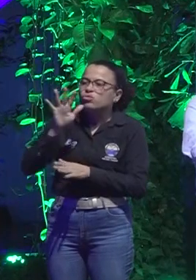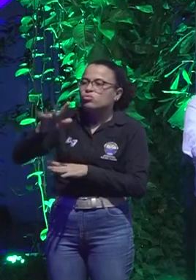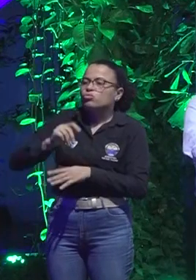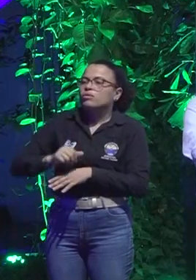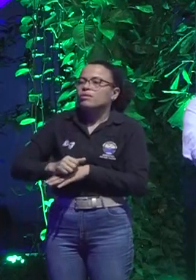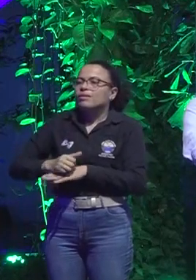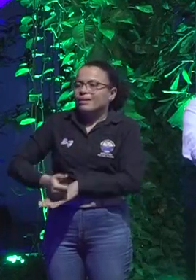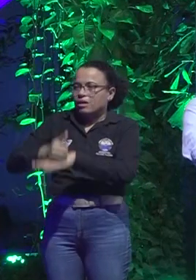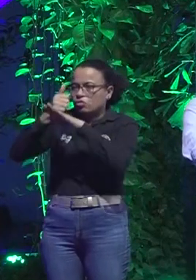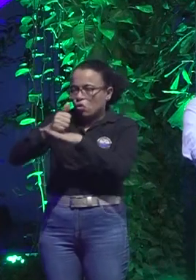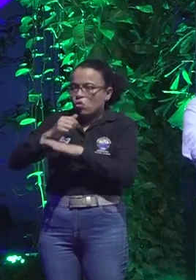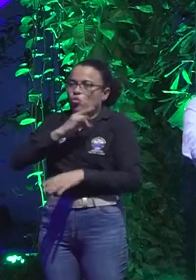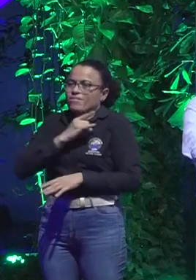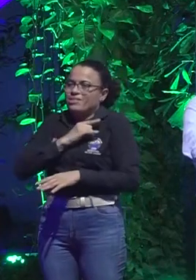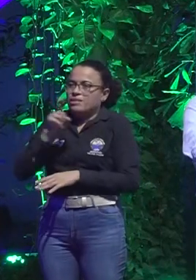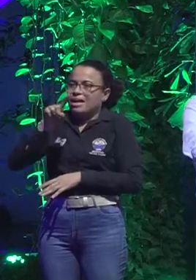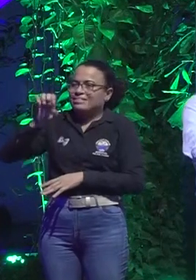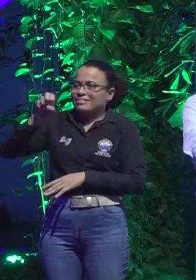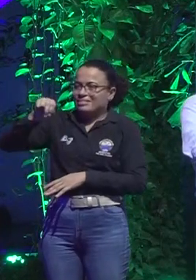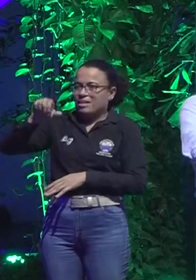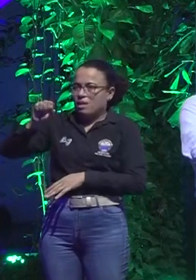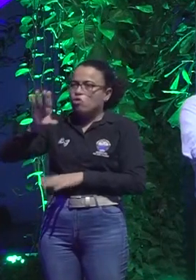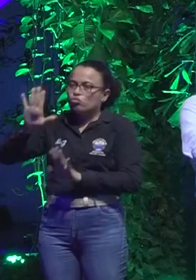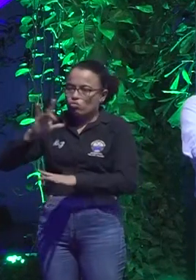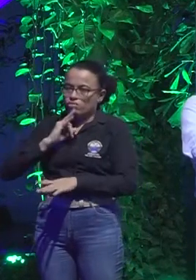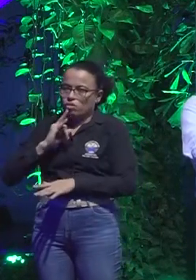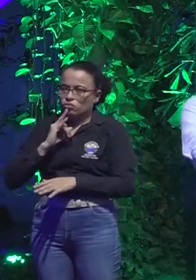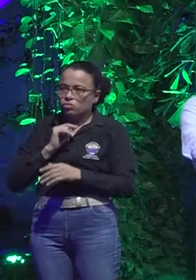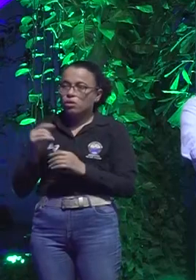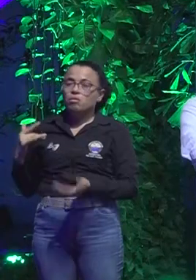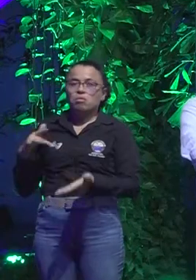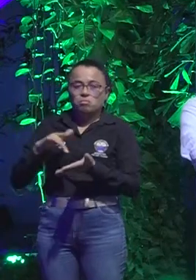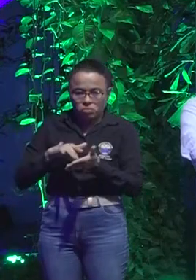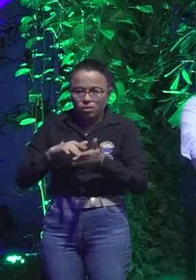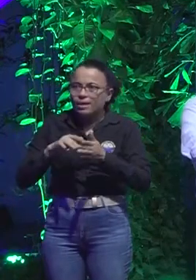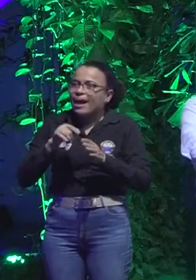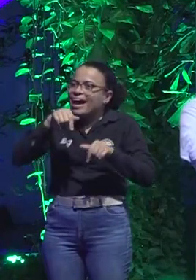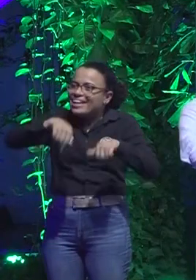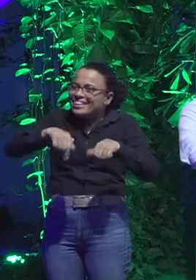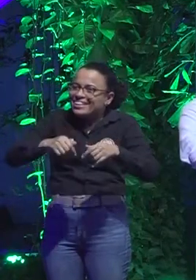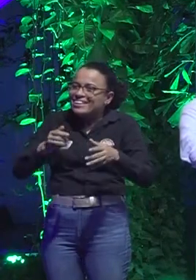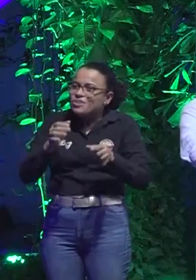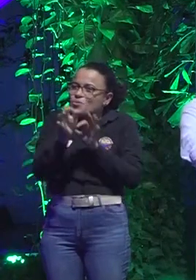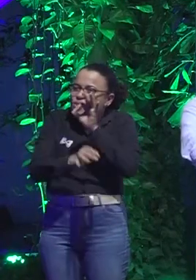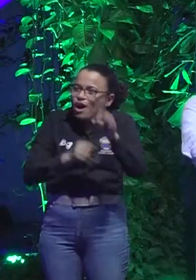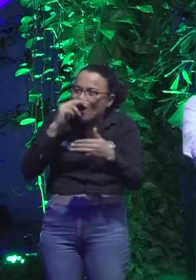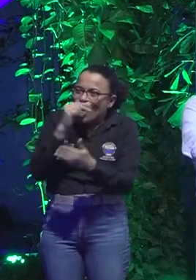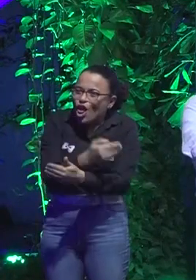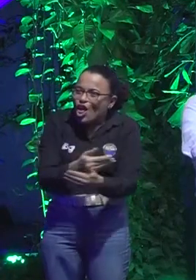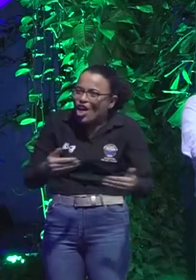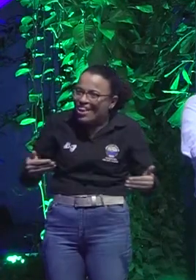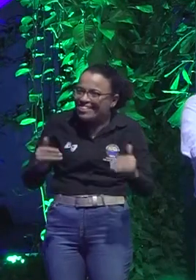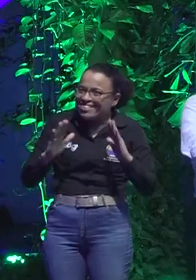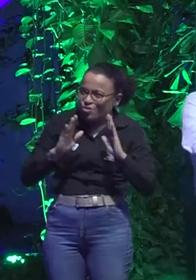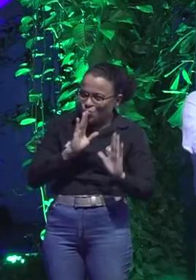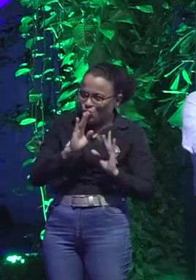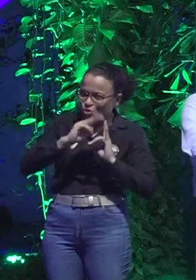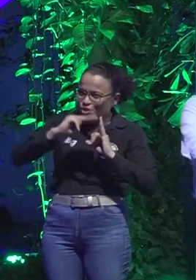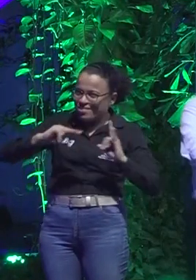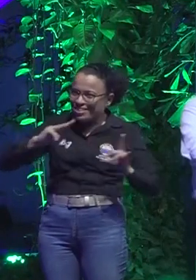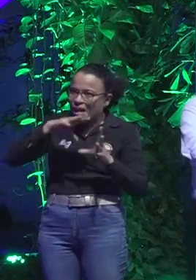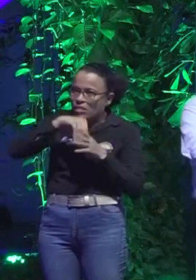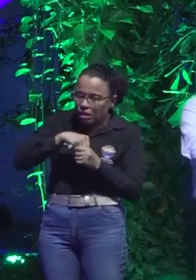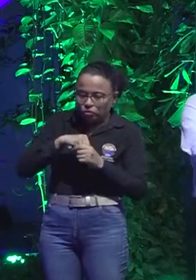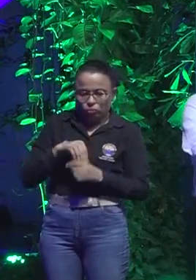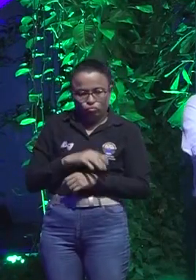Universidad de Senador en Estados Unidos y quien quedó impresionado con el Centro de Cuidado Infantil. Decía, rector, ¿cómo hacen? El cuidado de niños es muy